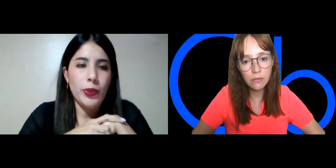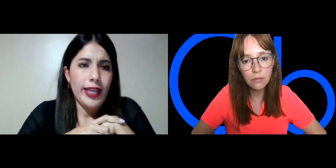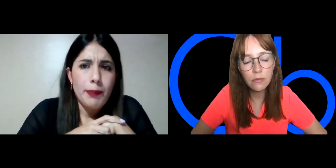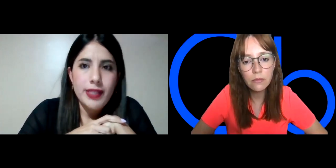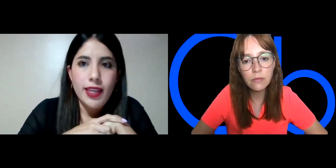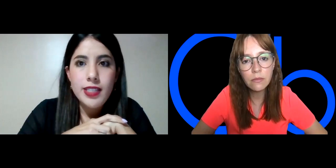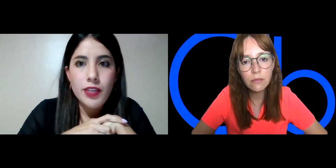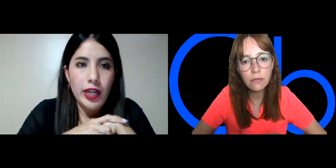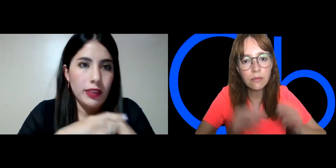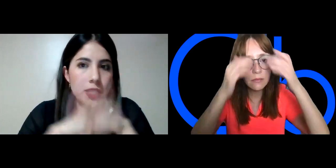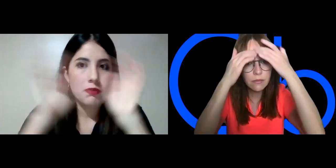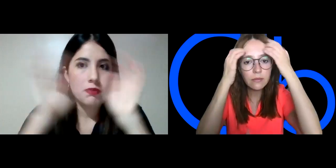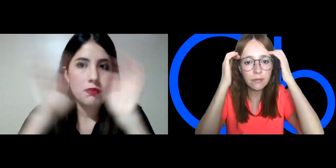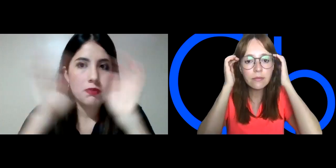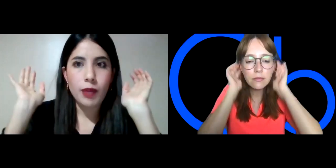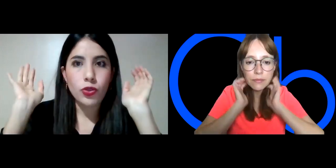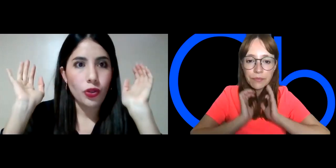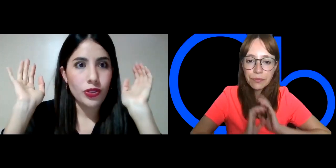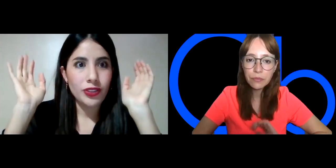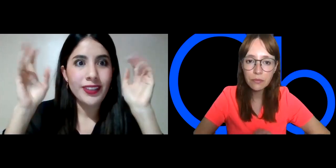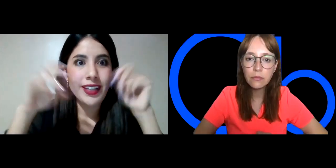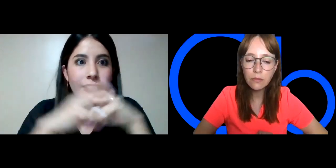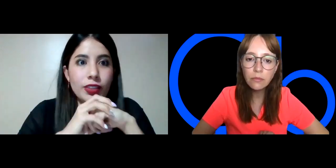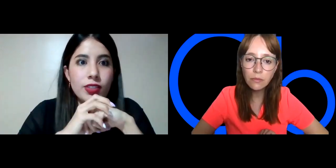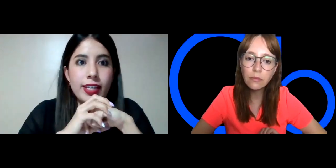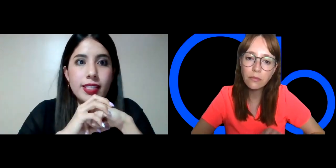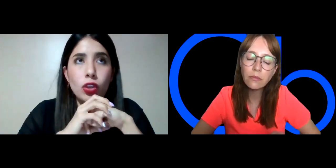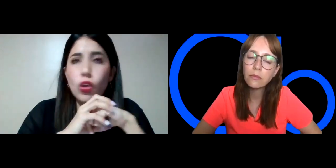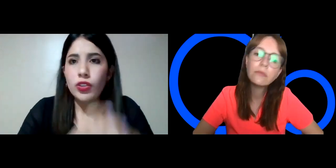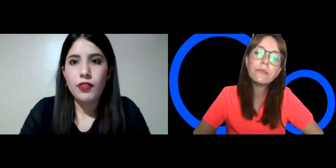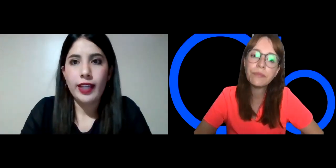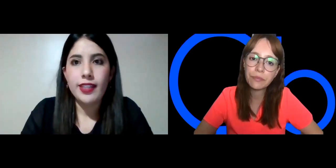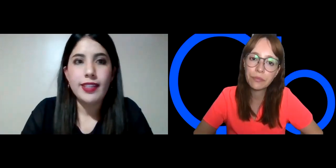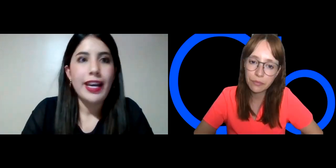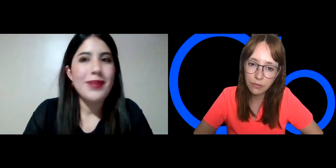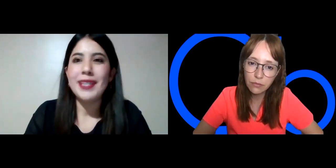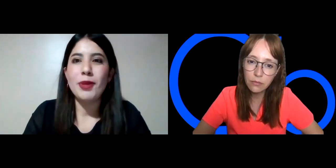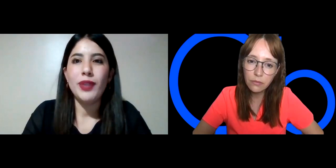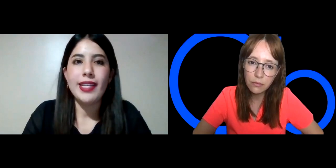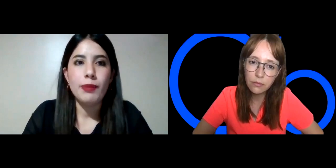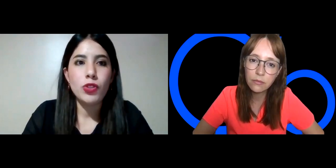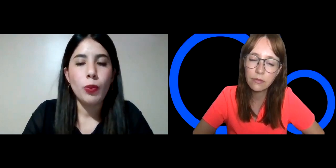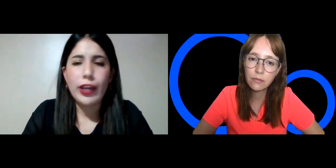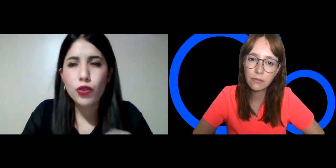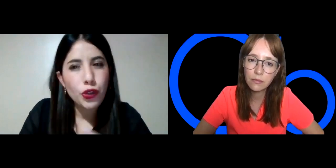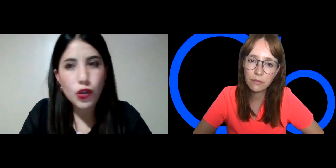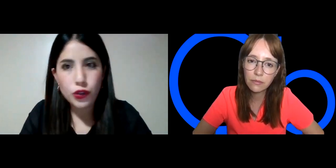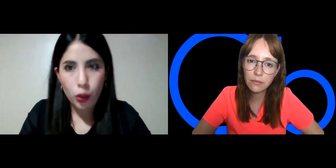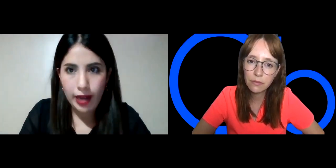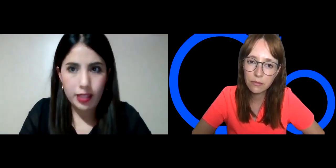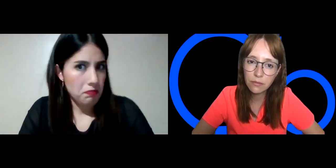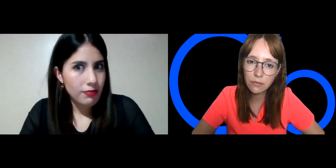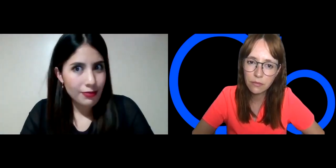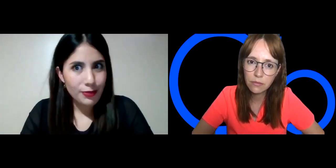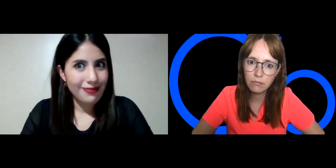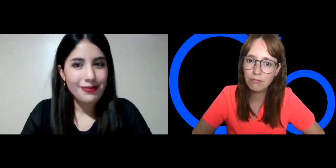incorrecto, porque capacidades diferentes tenemos todos, ¿no? Entonces, no son diferentes. A veces también utilizamos como de nosotros los